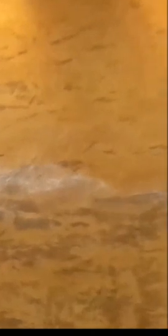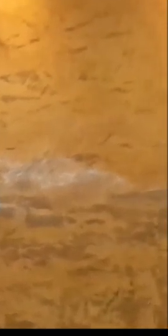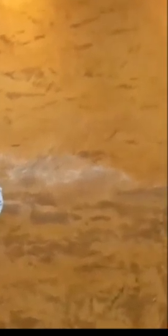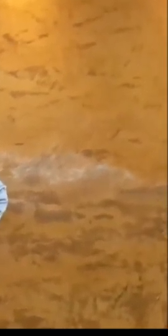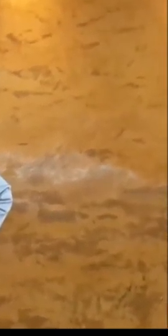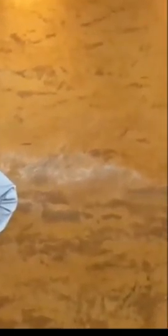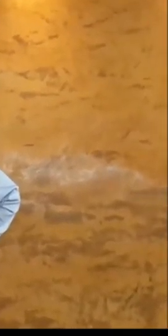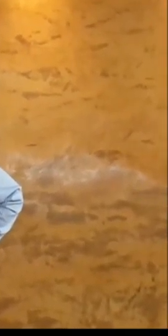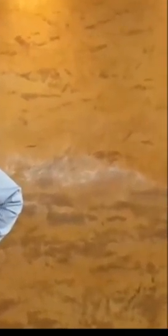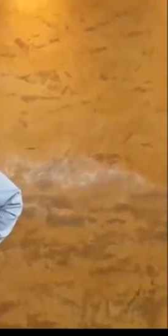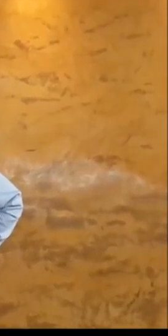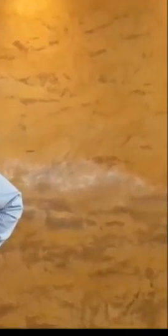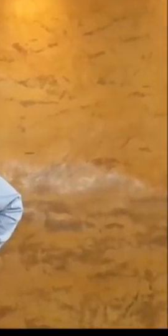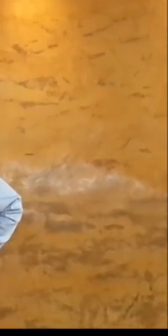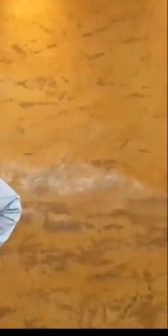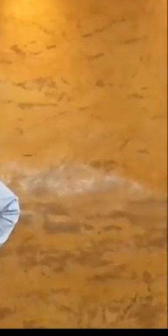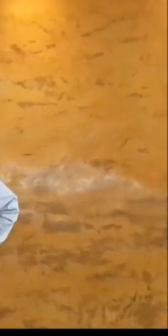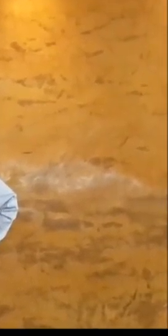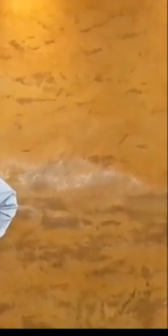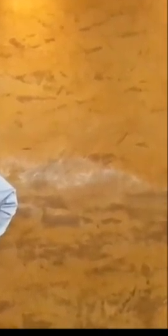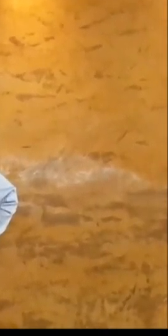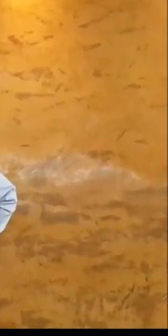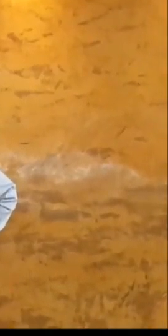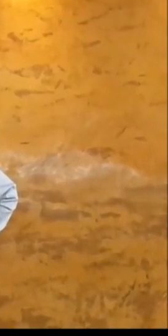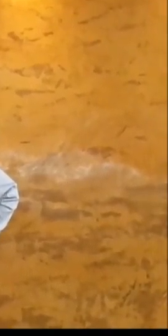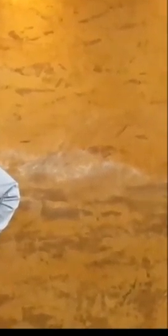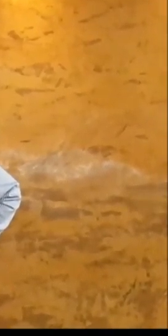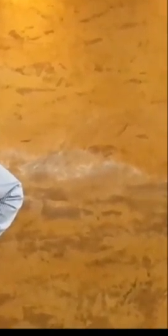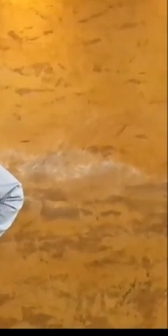aí, José recebe um sonho.